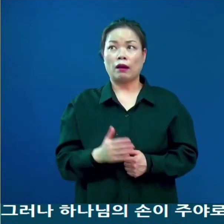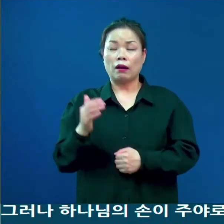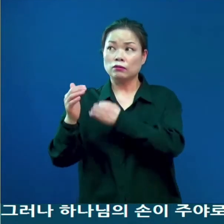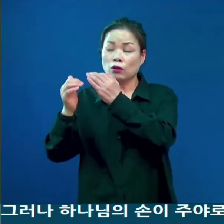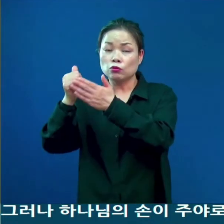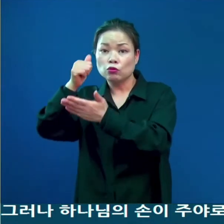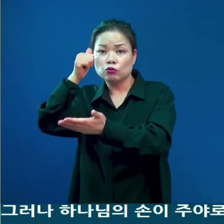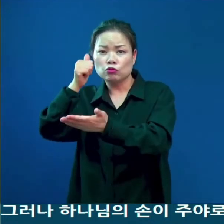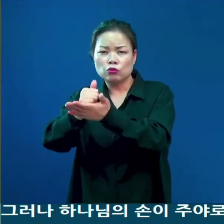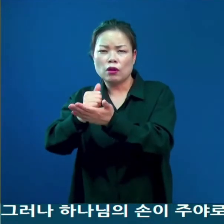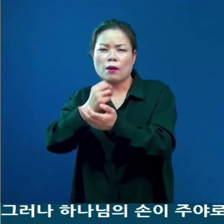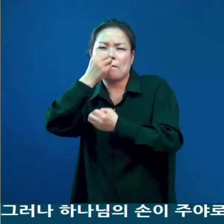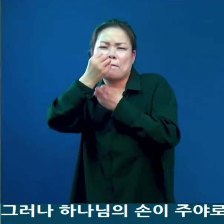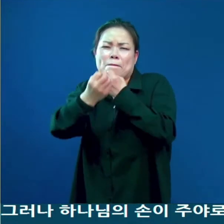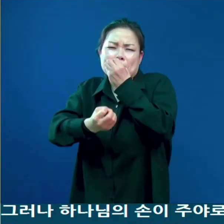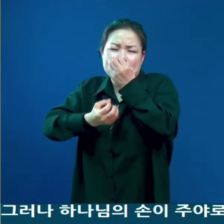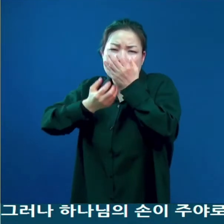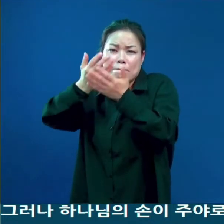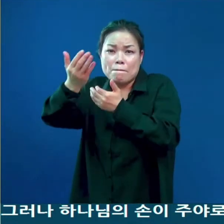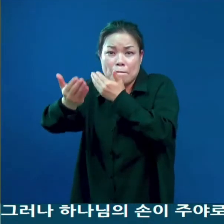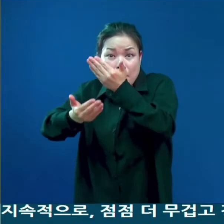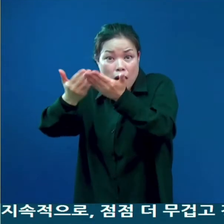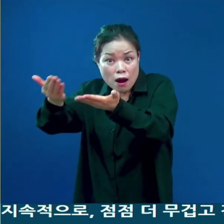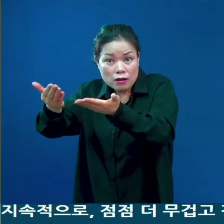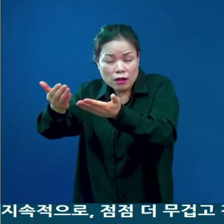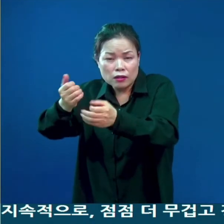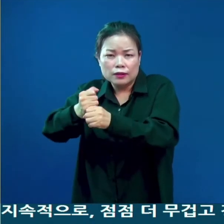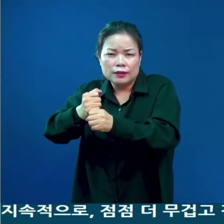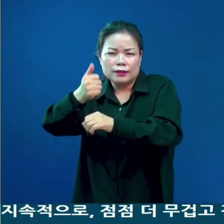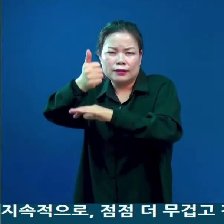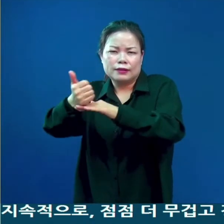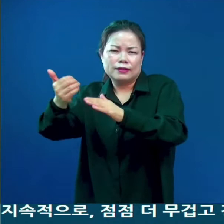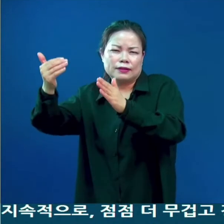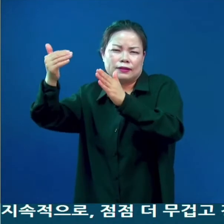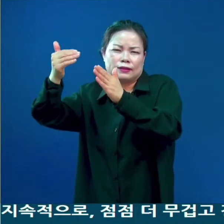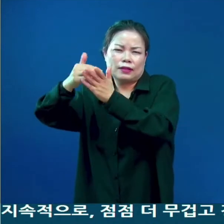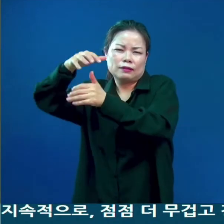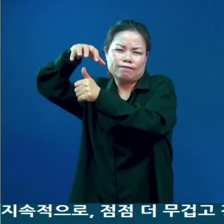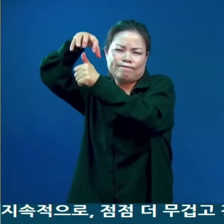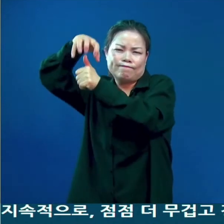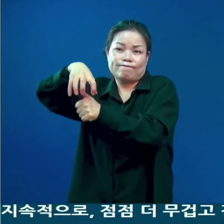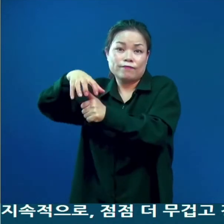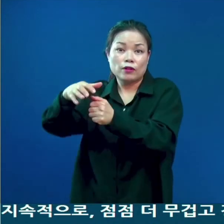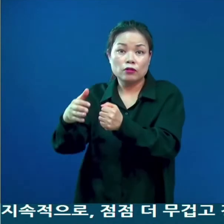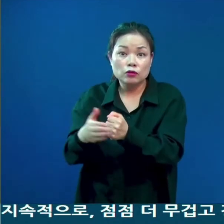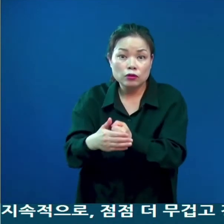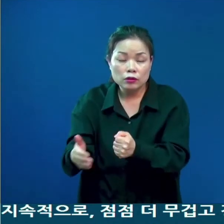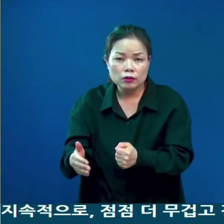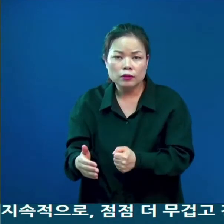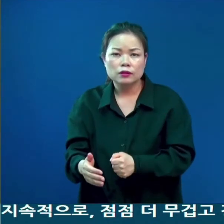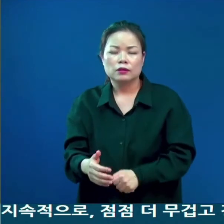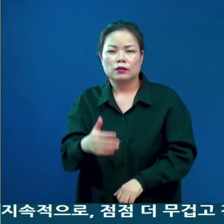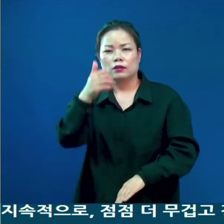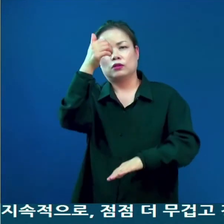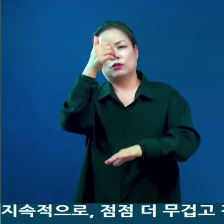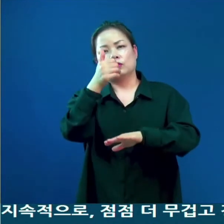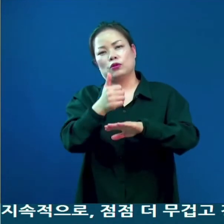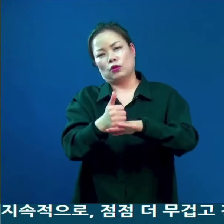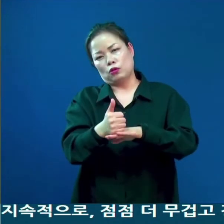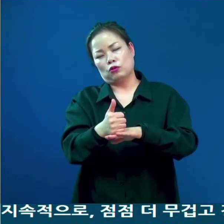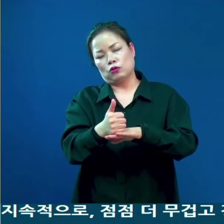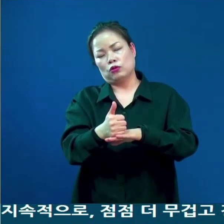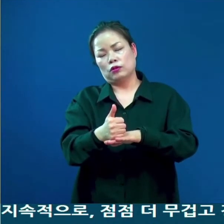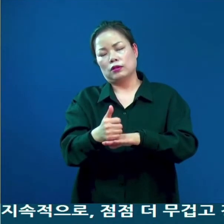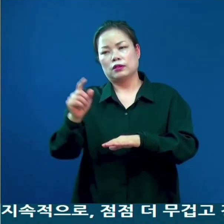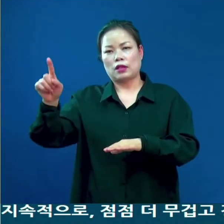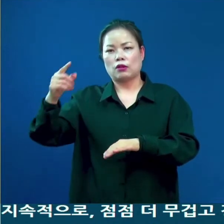하나님께서 죄를 토설해내도록 끝까지 몰아넣으시고 주야로 누르시니 결국 다윗이 천부여 의지 없어서